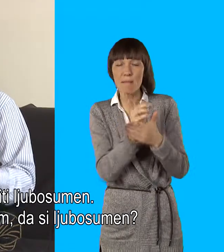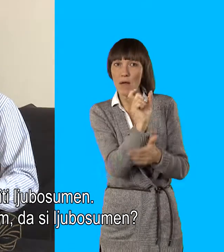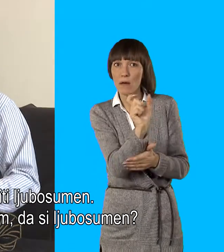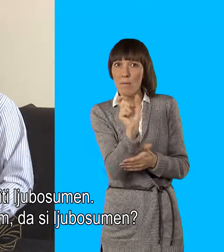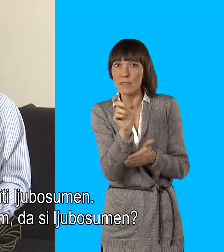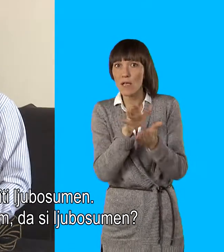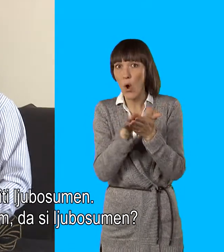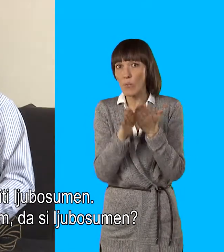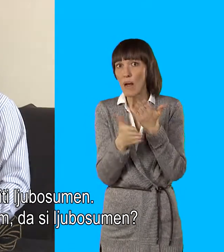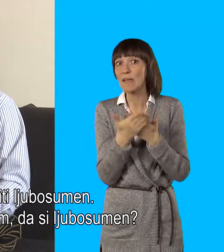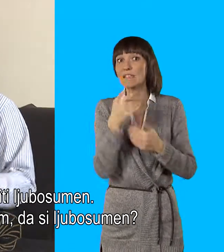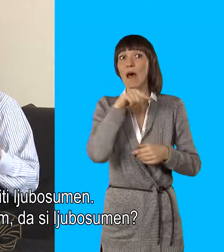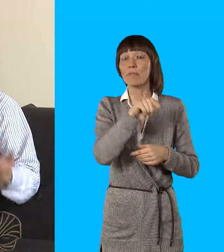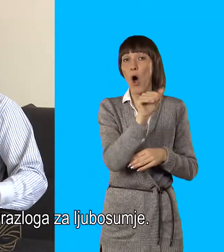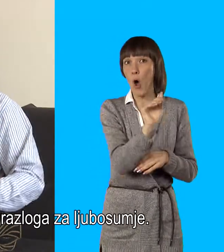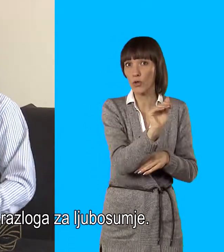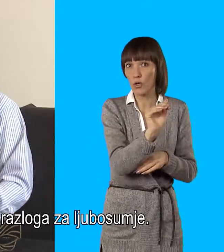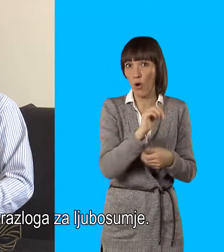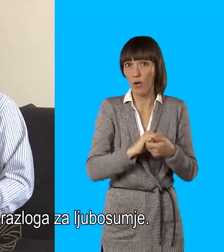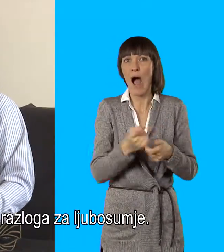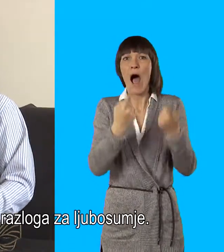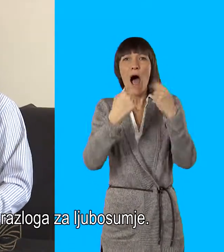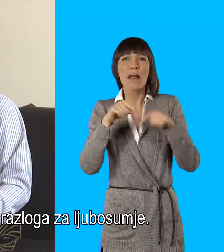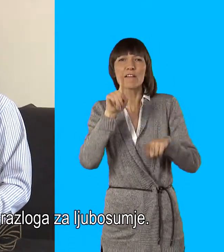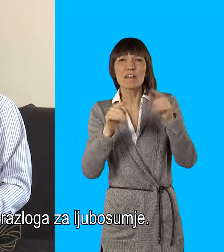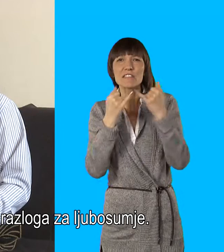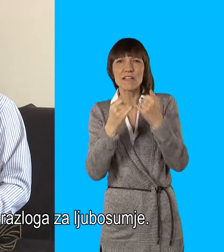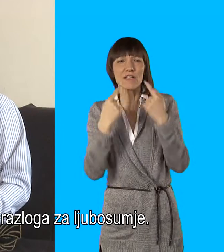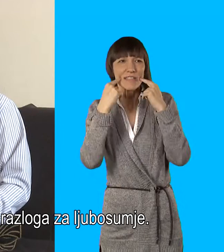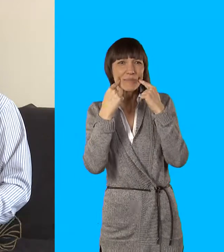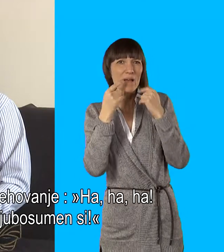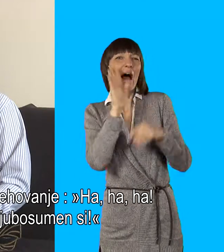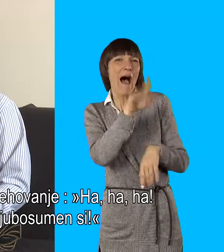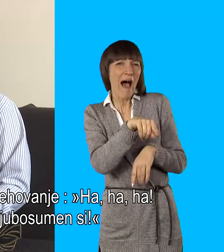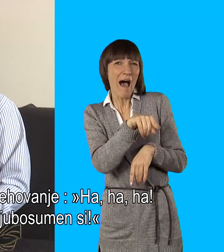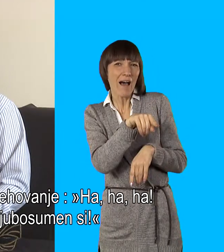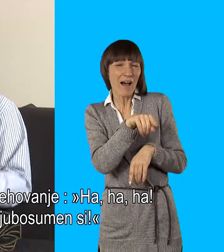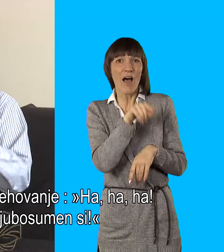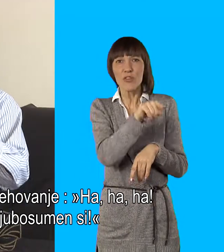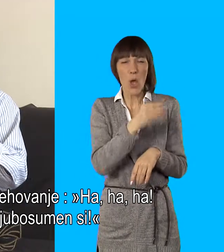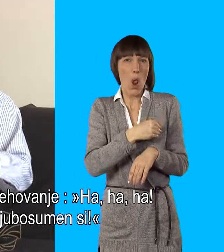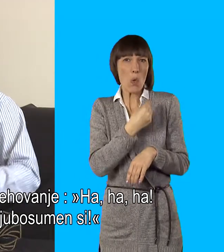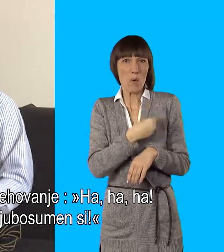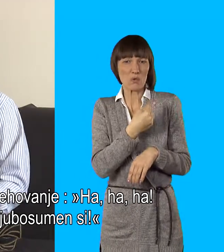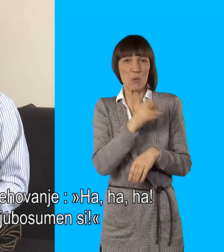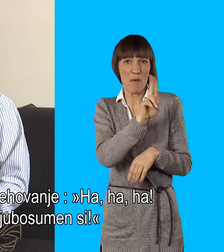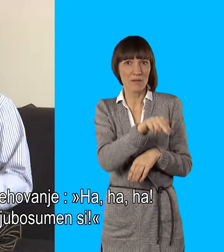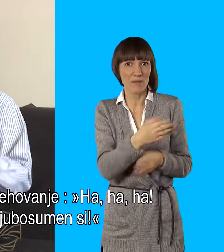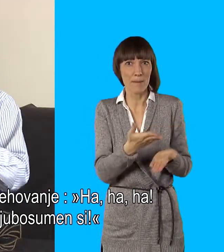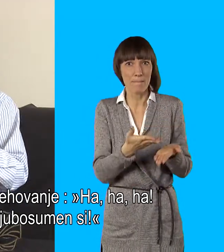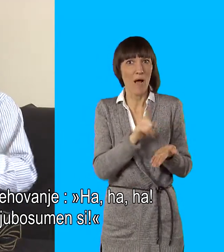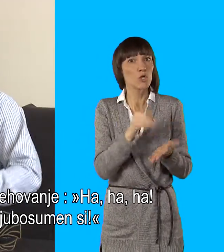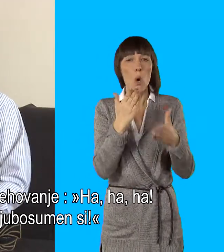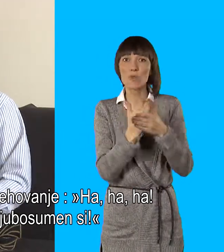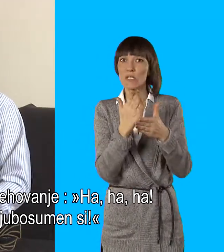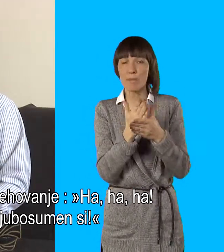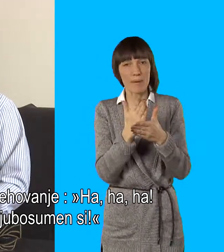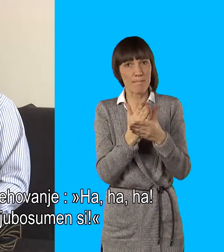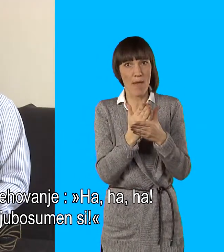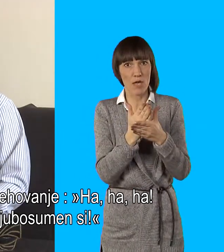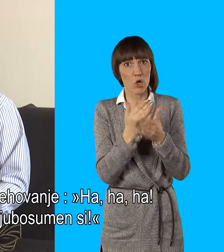doseči, je pravzaprav potrditev ljubezni. Želi preveriti, ugotoviti, ali njega mama še vedno ima